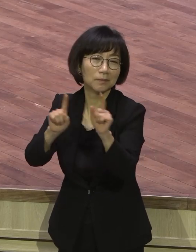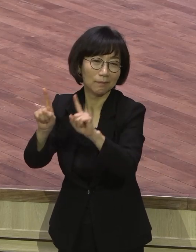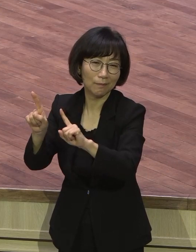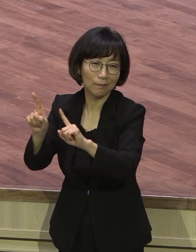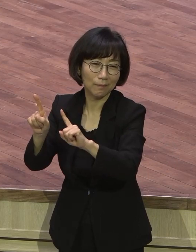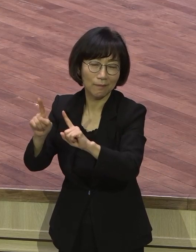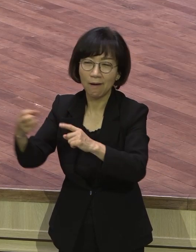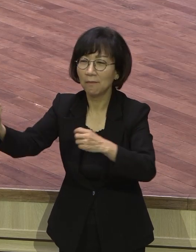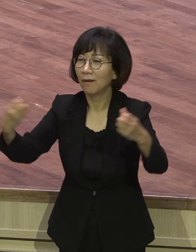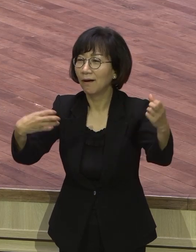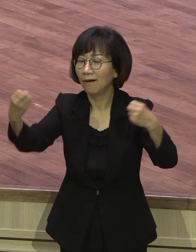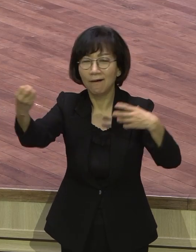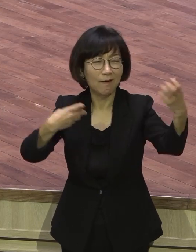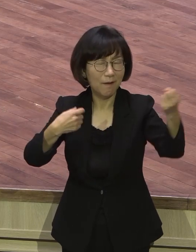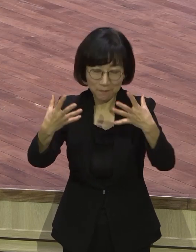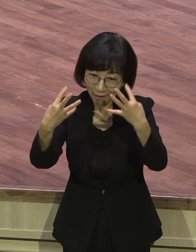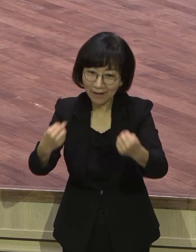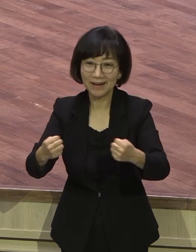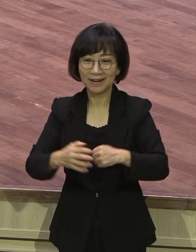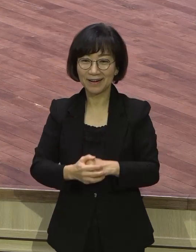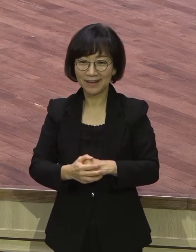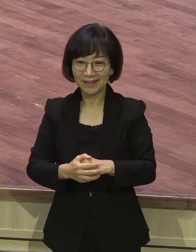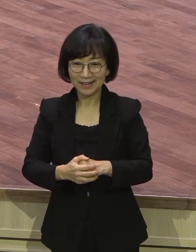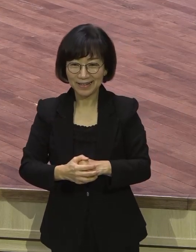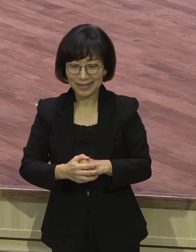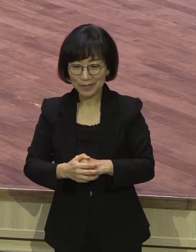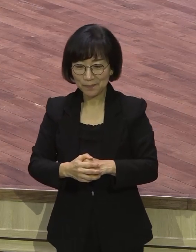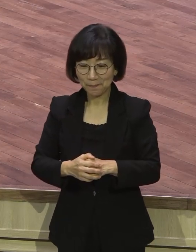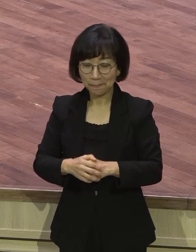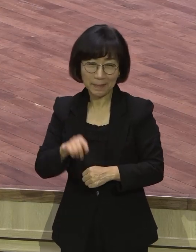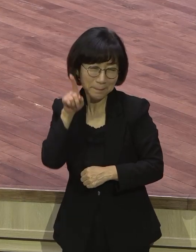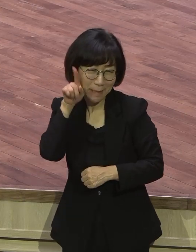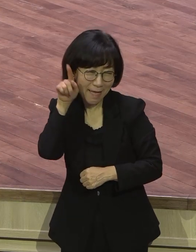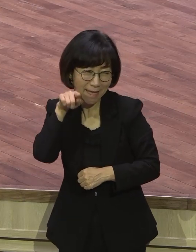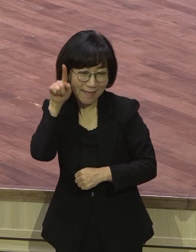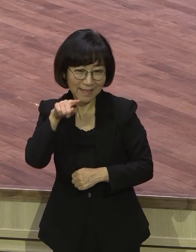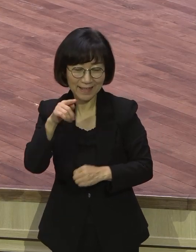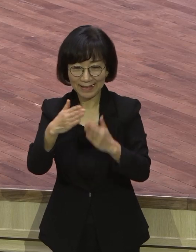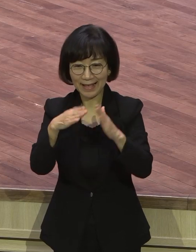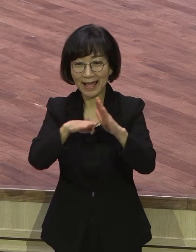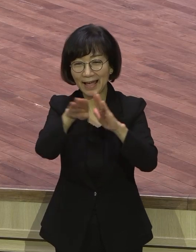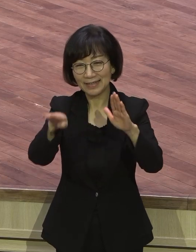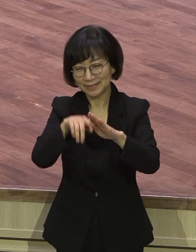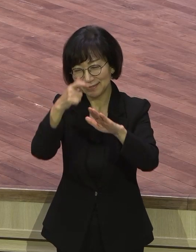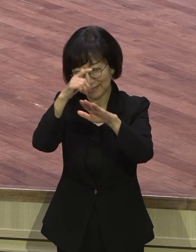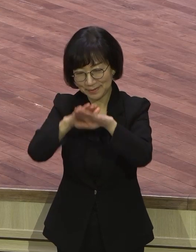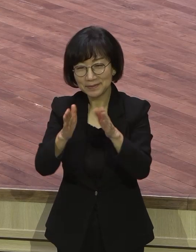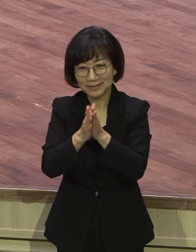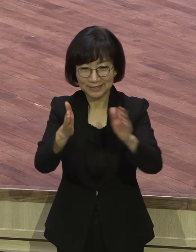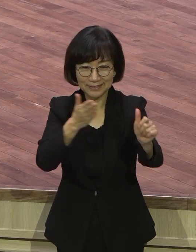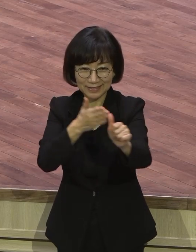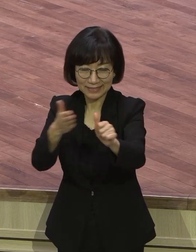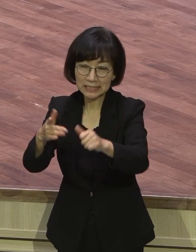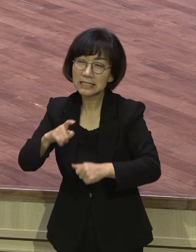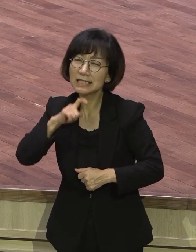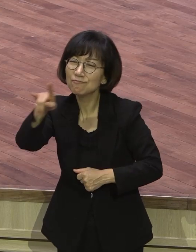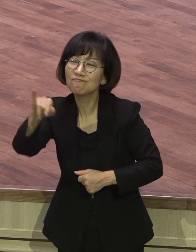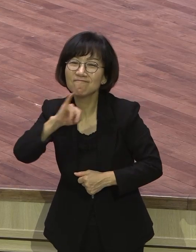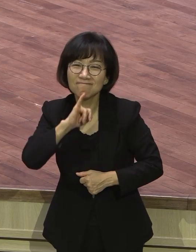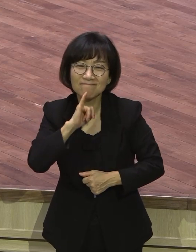가정 예배가 회복됐다. 매일매일 가정 예배가 회복됐다.